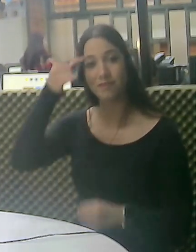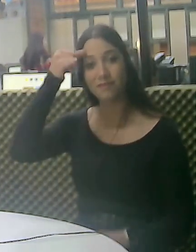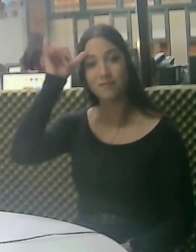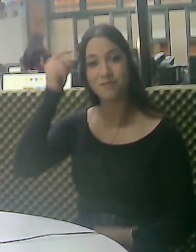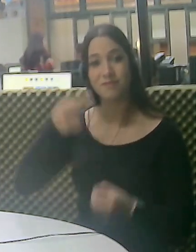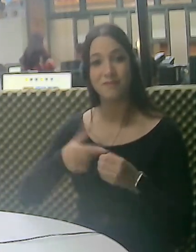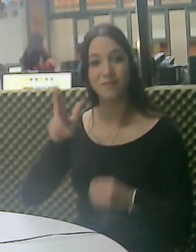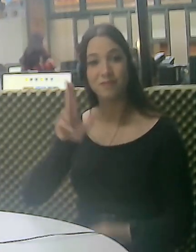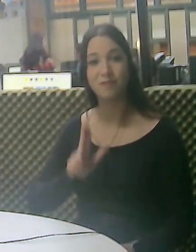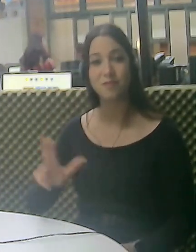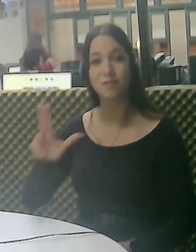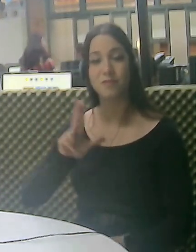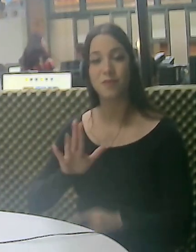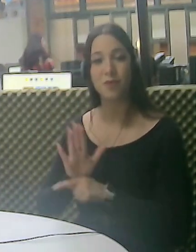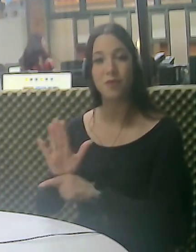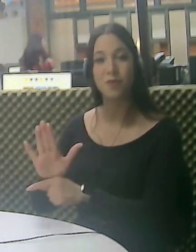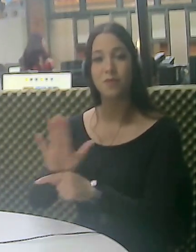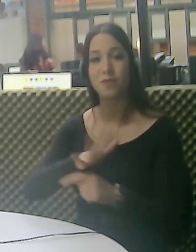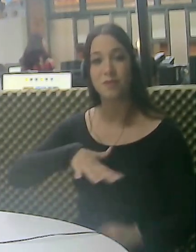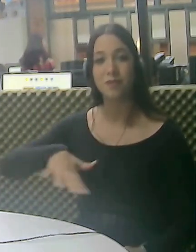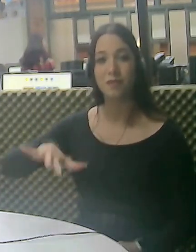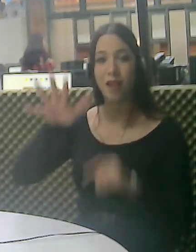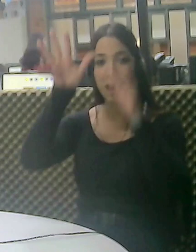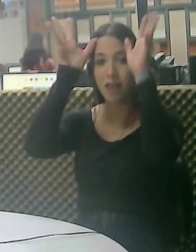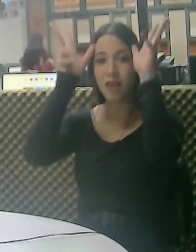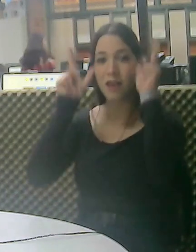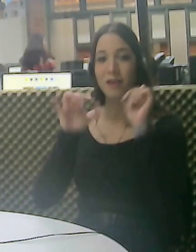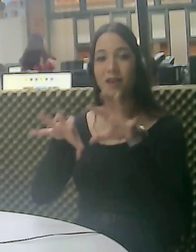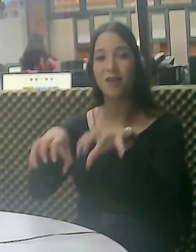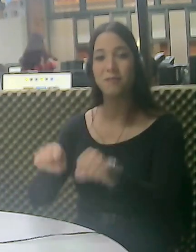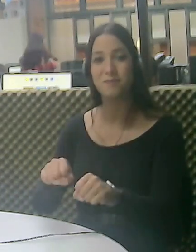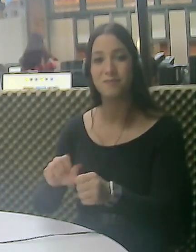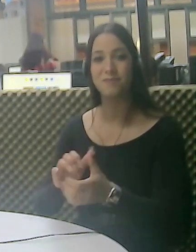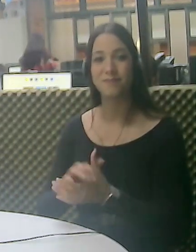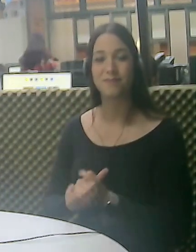da cidade. Tudo pelo bem dessa galerinha que é animal.